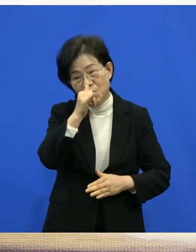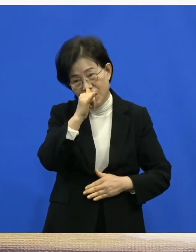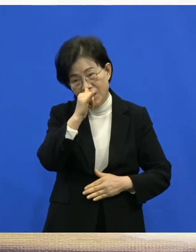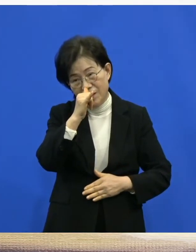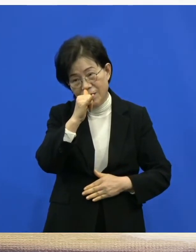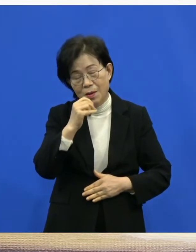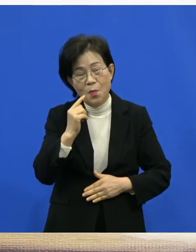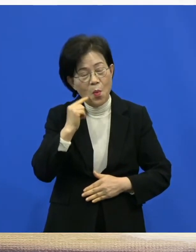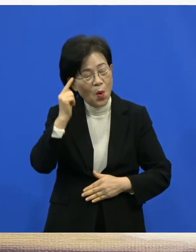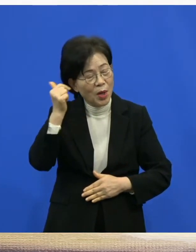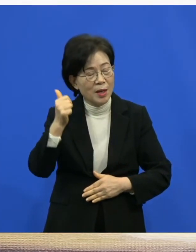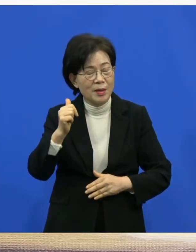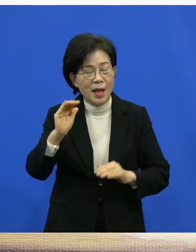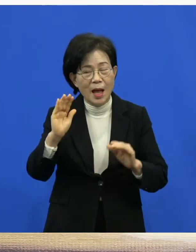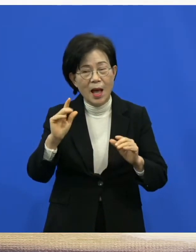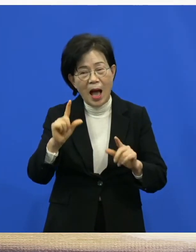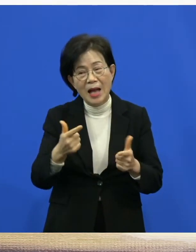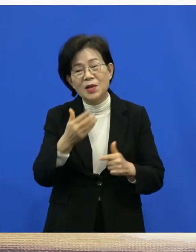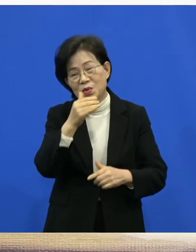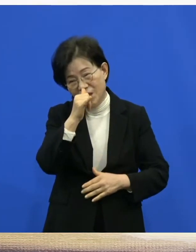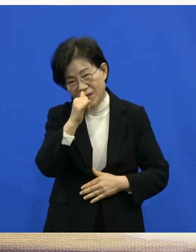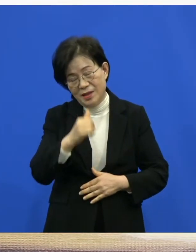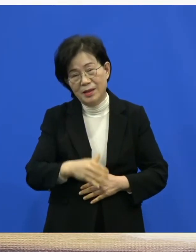아니 목회자도 되지 않았겠죠.